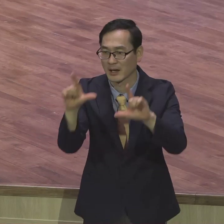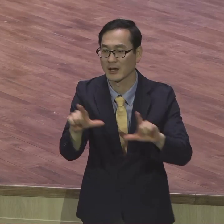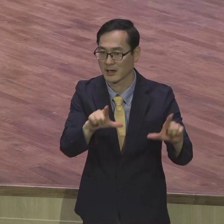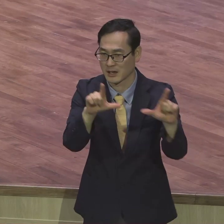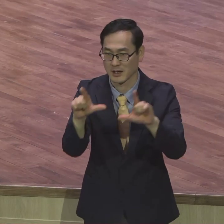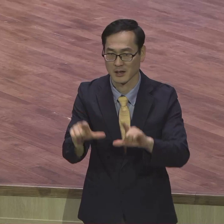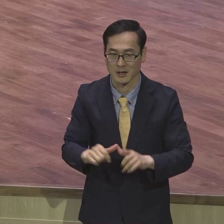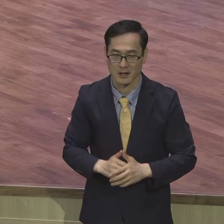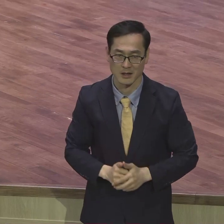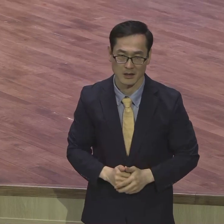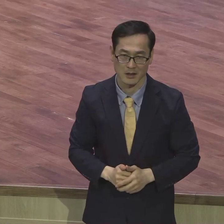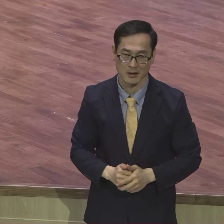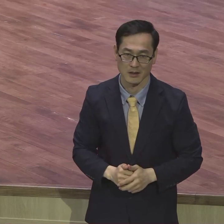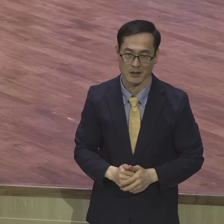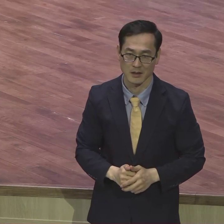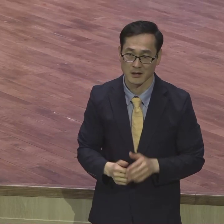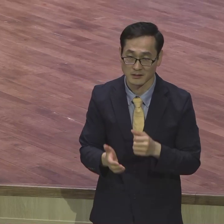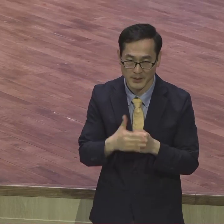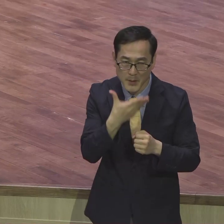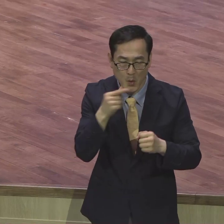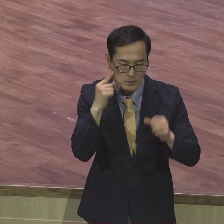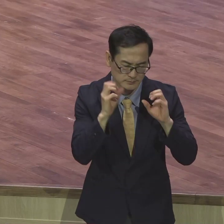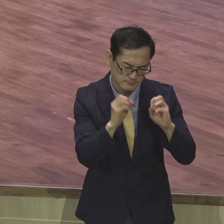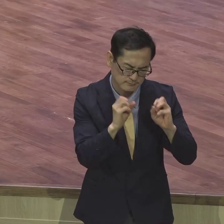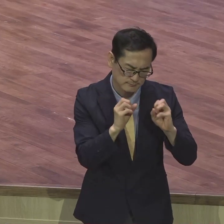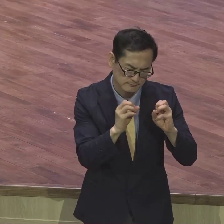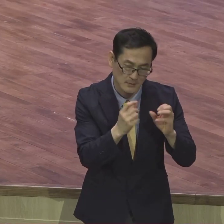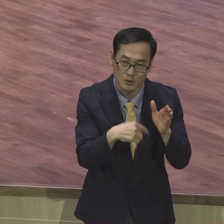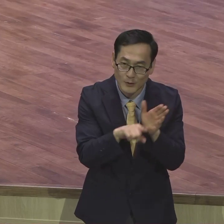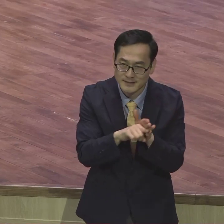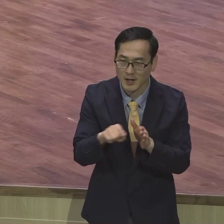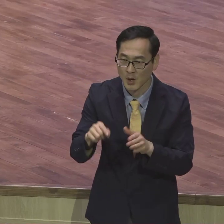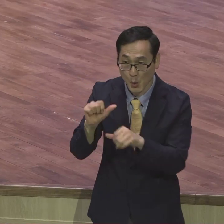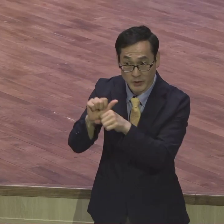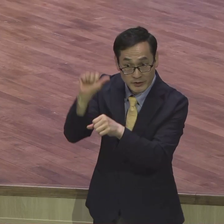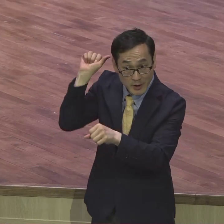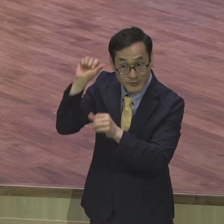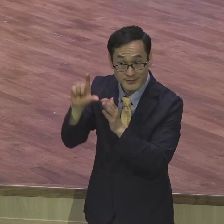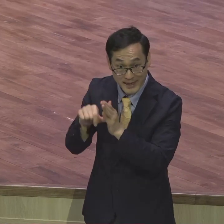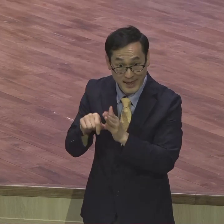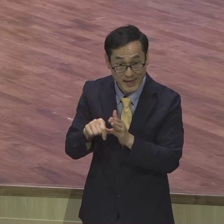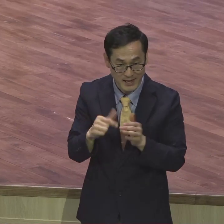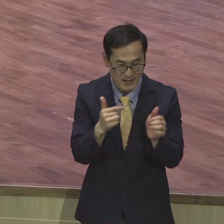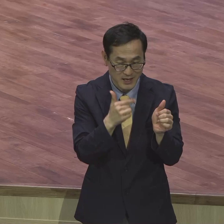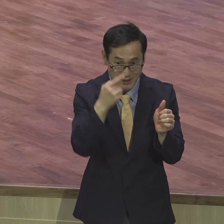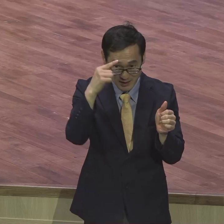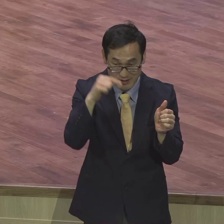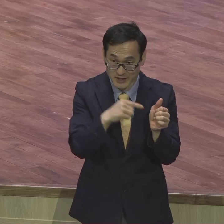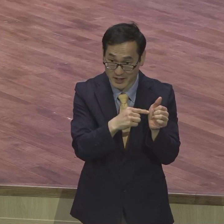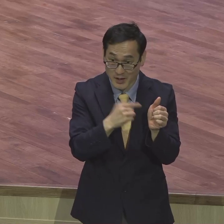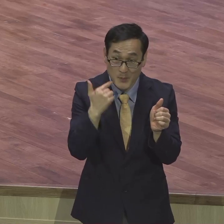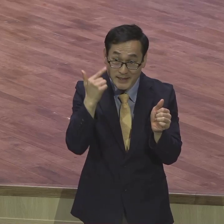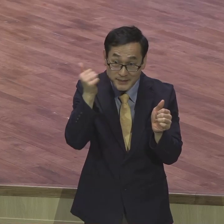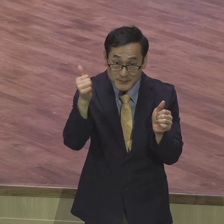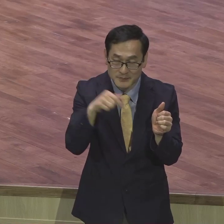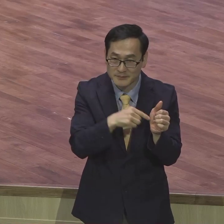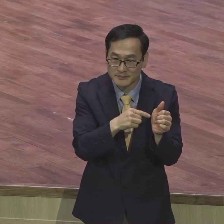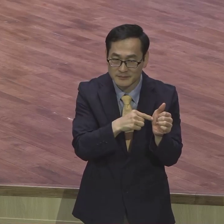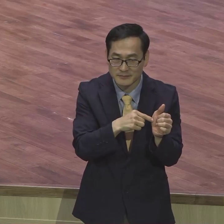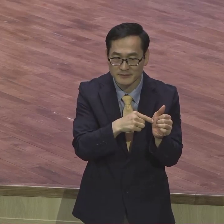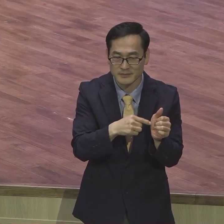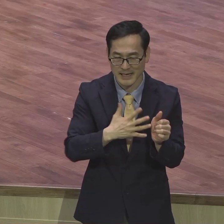복음을 지속적으로 증가하기 위해서 5년 전에 우리 스베타 목사님은 5년 전에 그곳에 가서 지속적으로